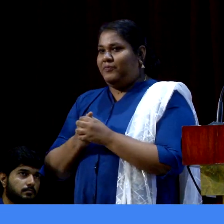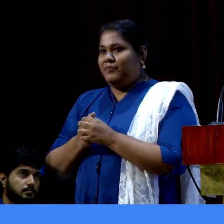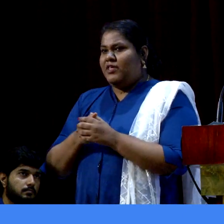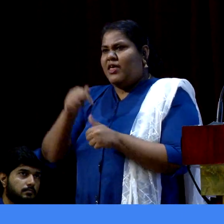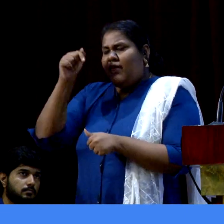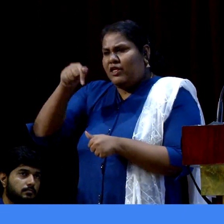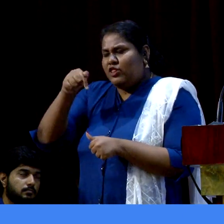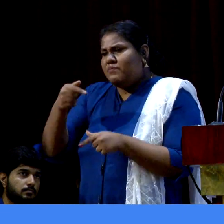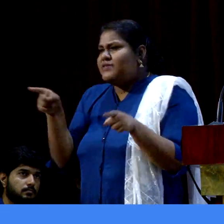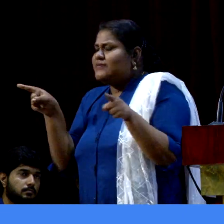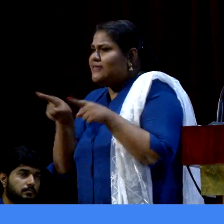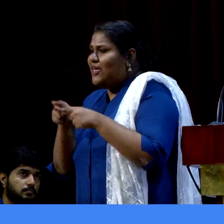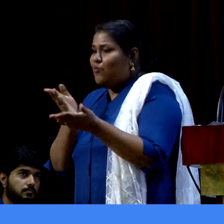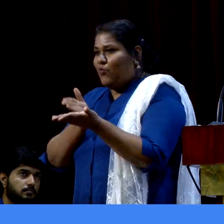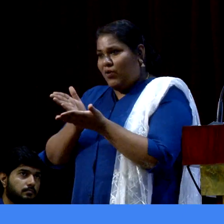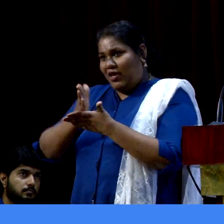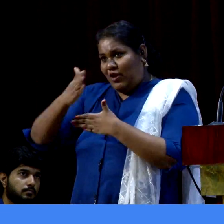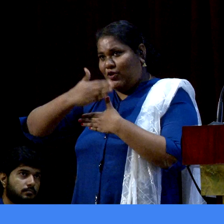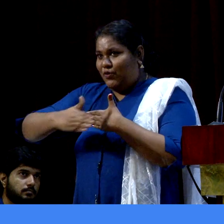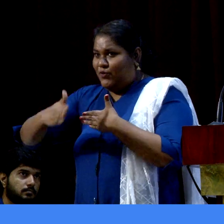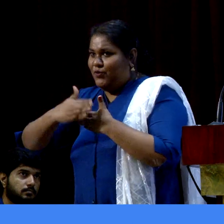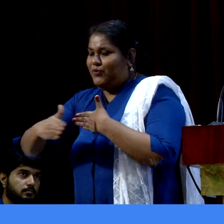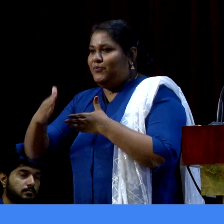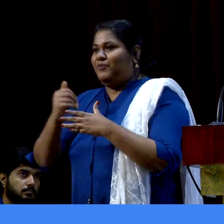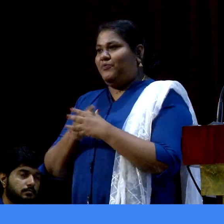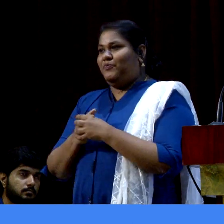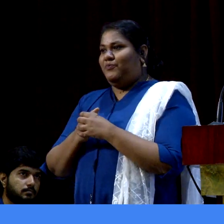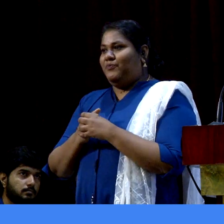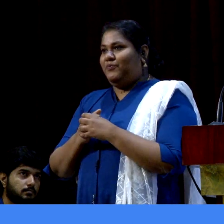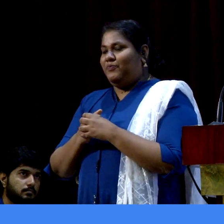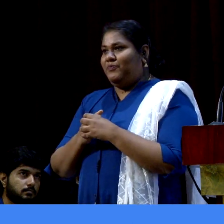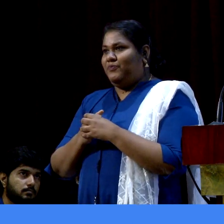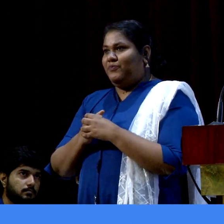அந்த வகையில் தொடர்ந்து கொண்டிருக்கக்கூடியதை நம்மால் அறிய முடிகிறது.